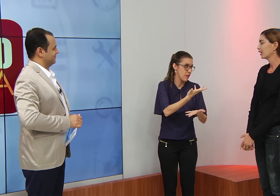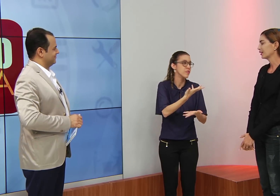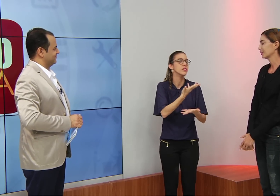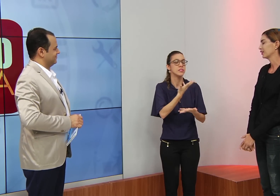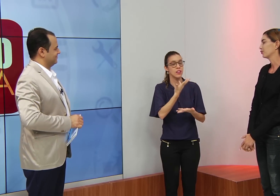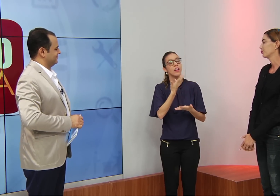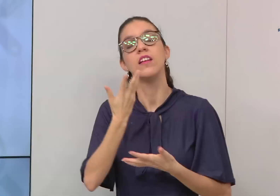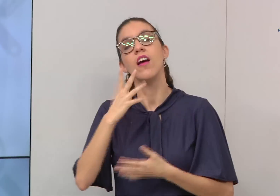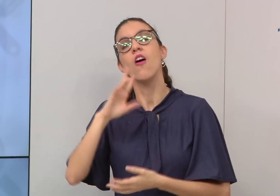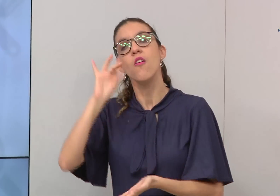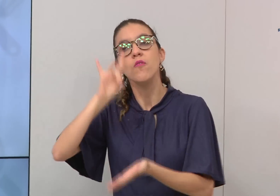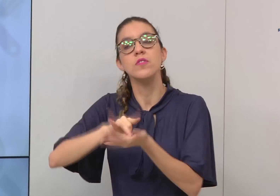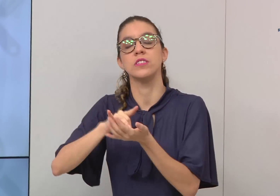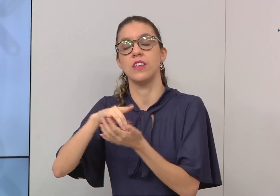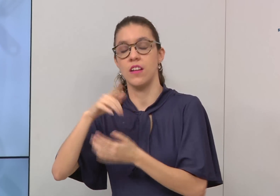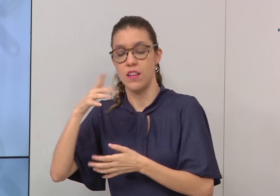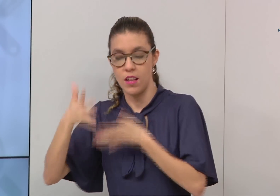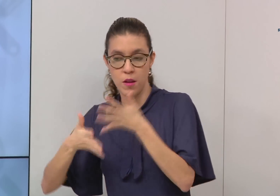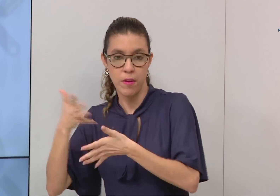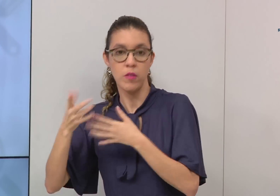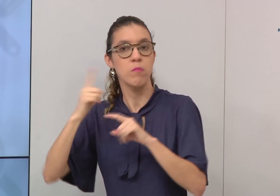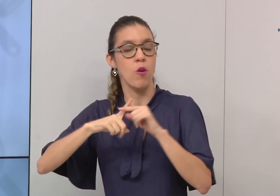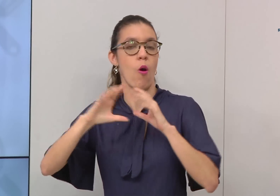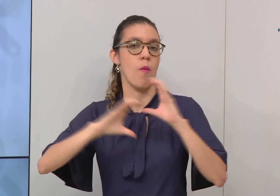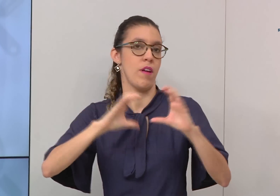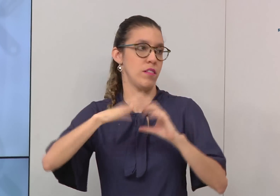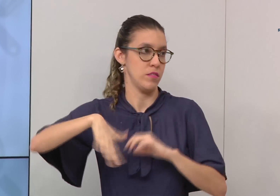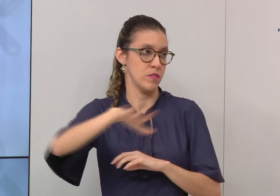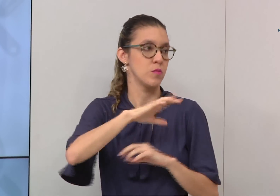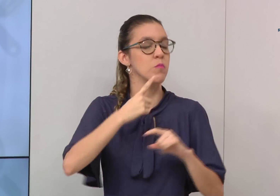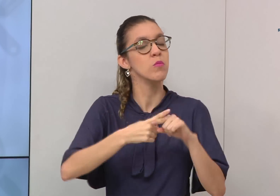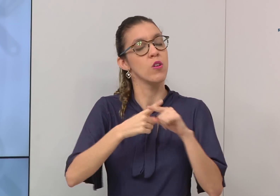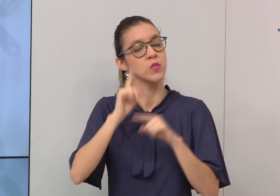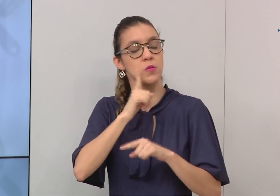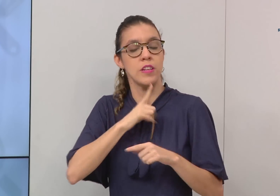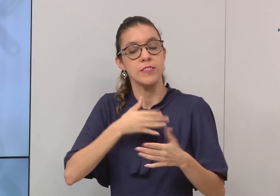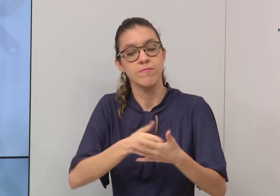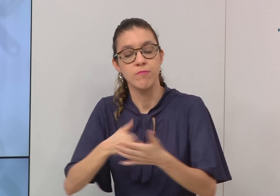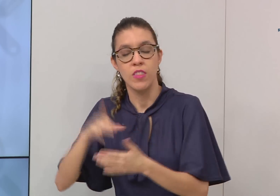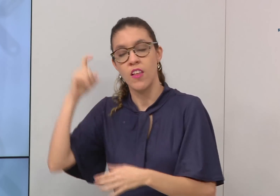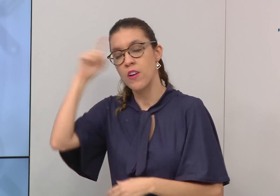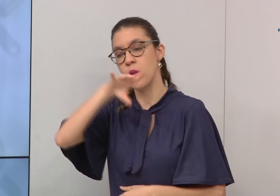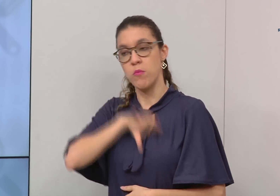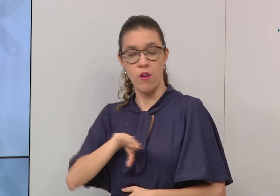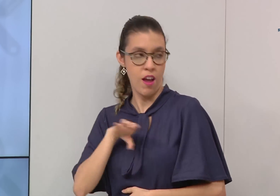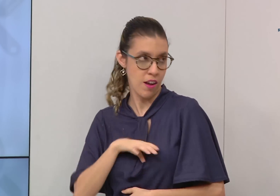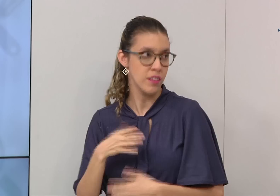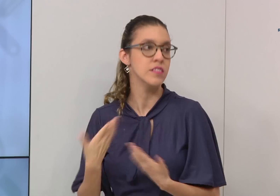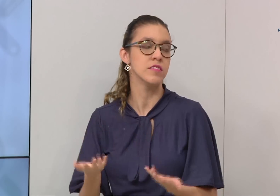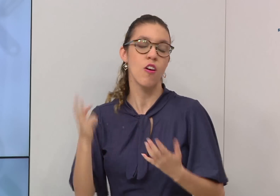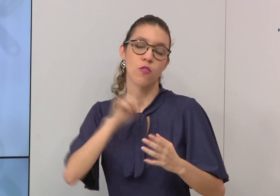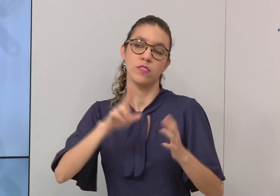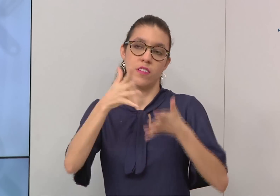Essa comunicação, a língua oficial, né? Da comunidade surda,